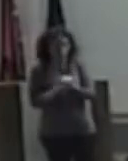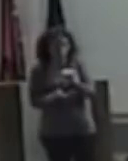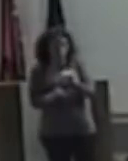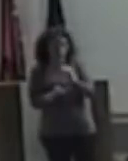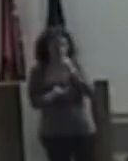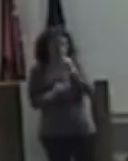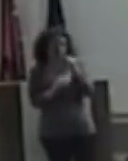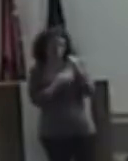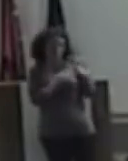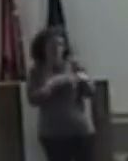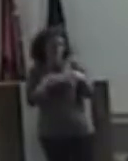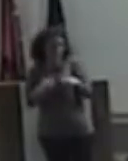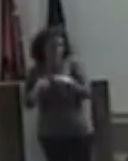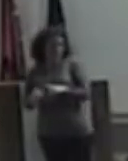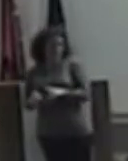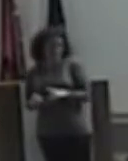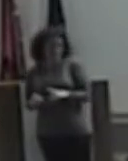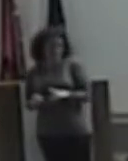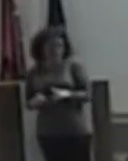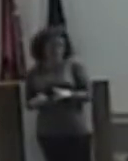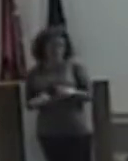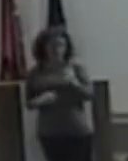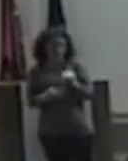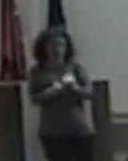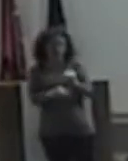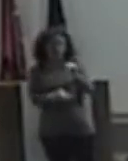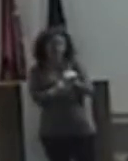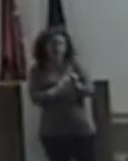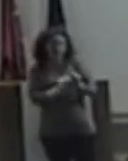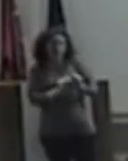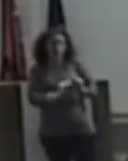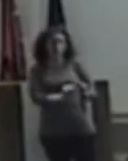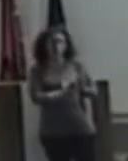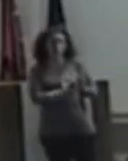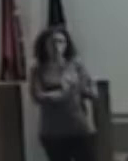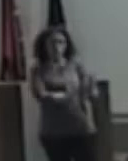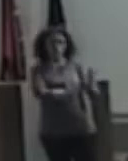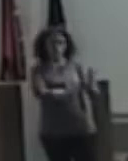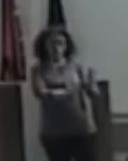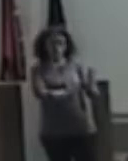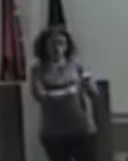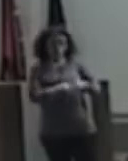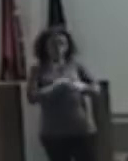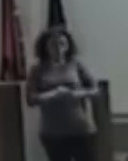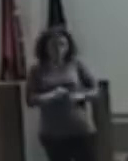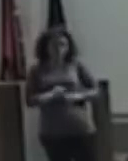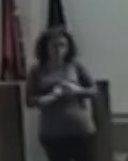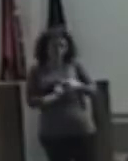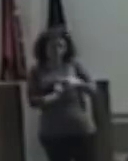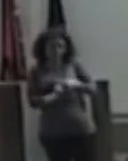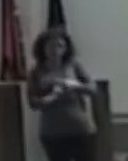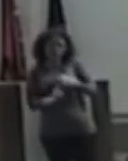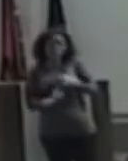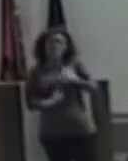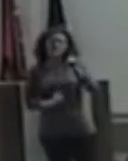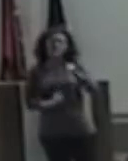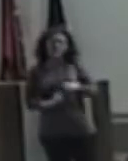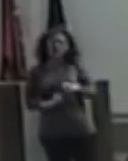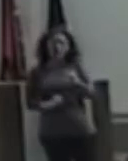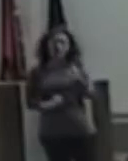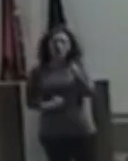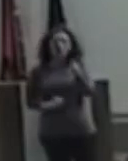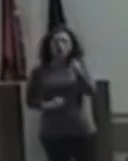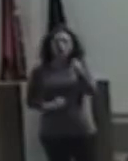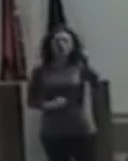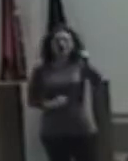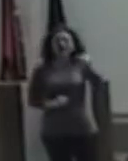ya la estamos modificando para llegar a las raciones que necesitamos para lo que nos permite la insulina, y no vamos a poder tampoco corregir de una